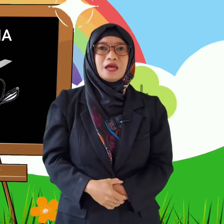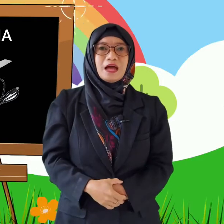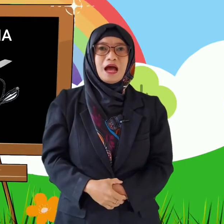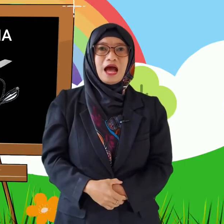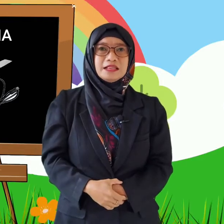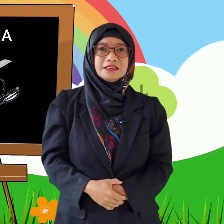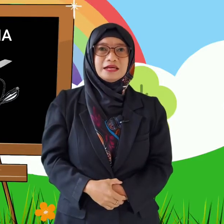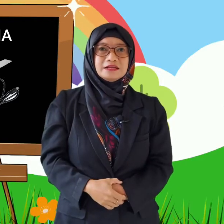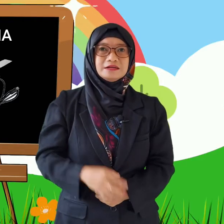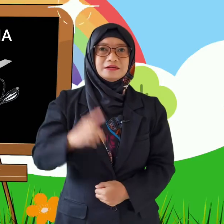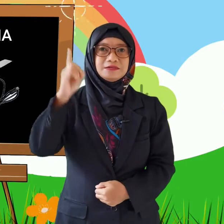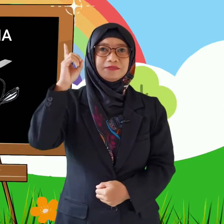Antena.